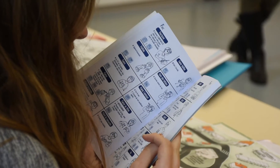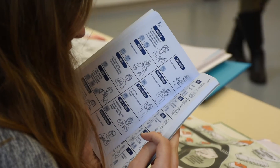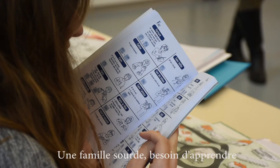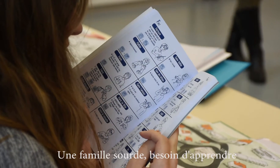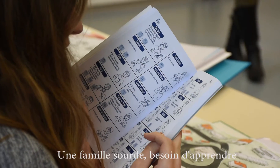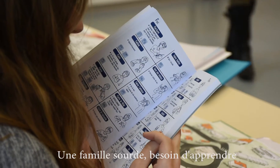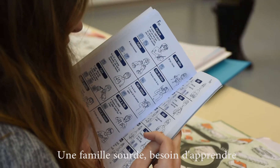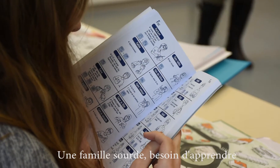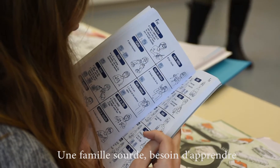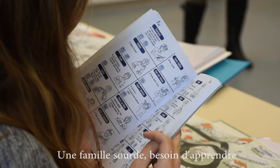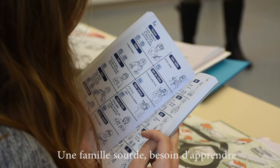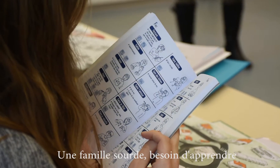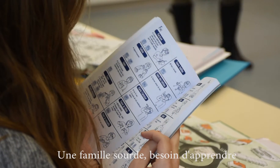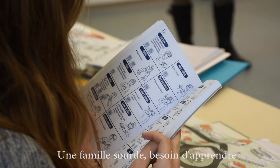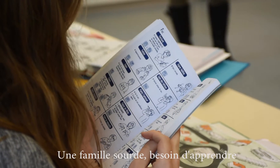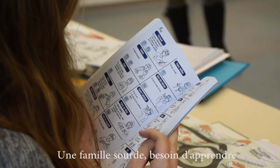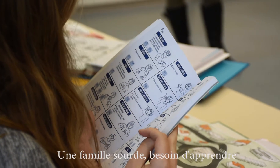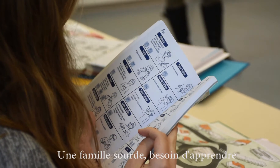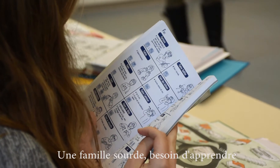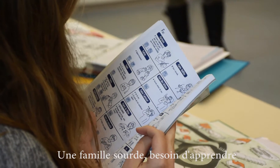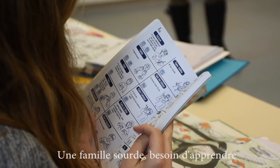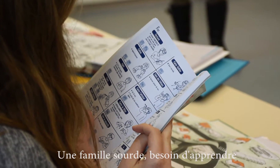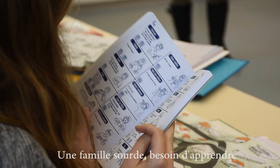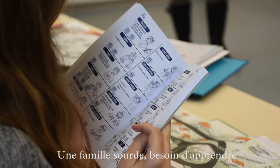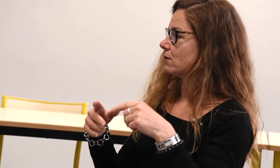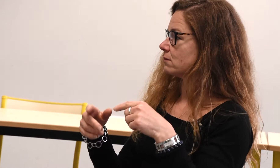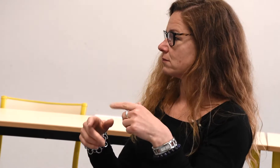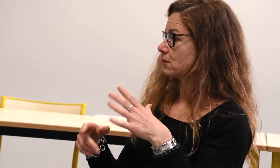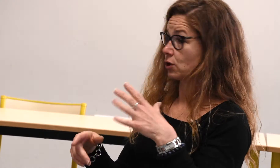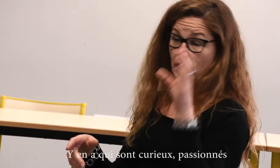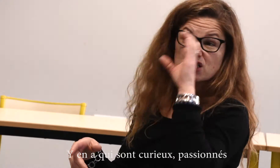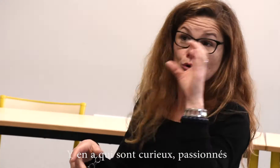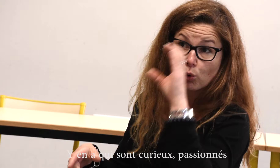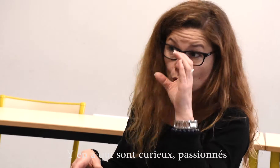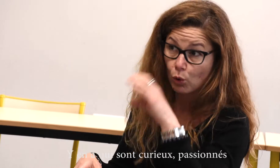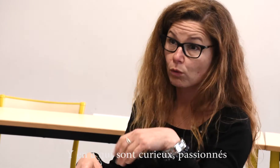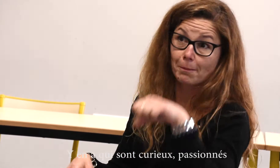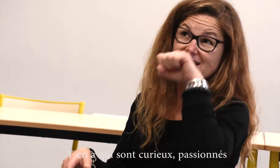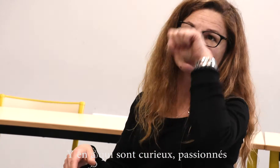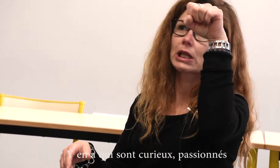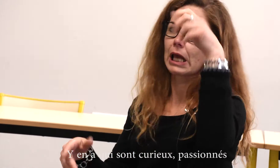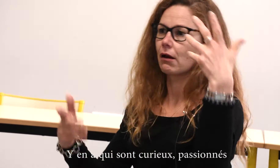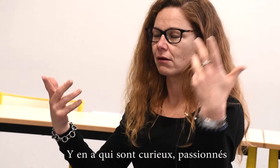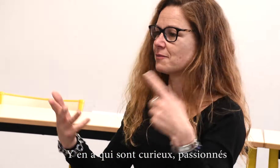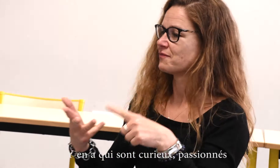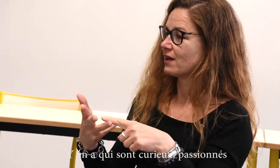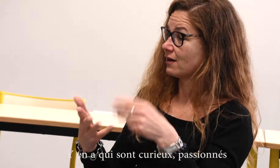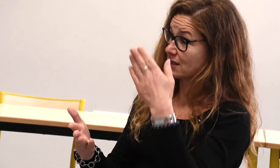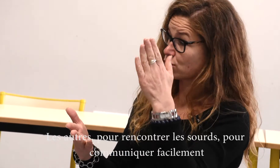Une famille autour, besoin d'apprendre. Il y en a qui sont curieux, passionnés. Les